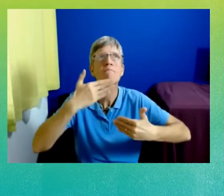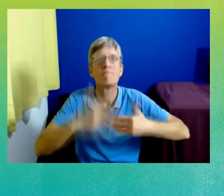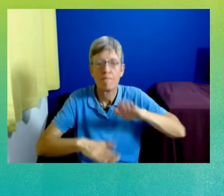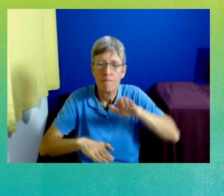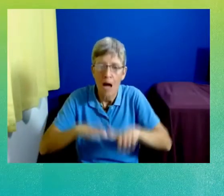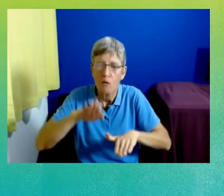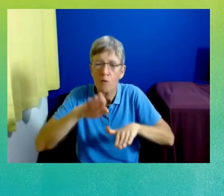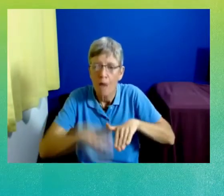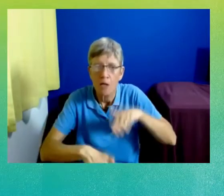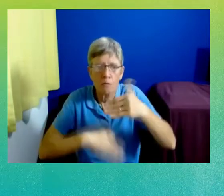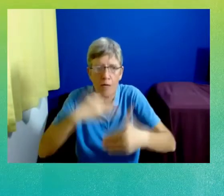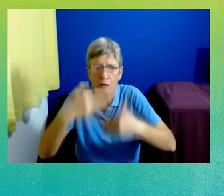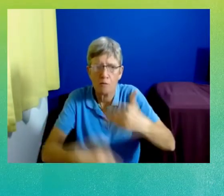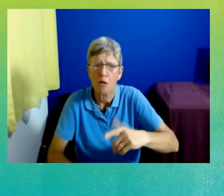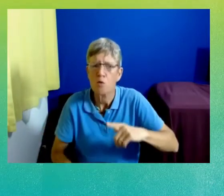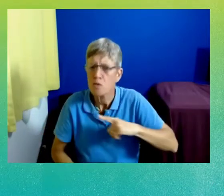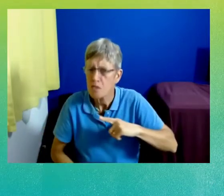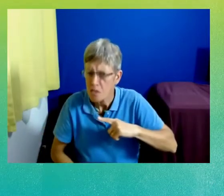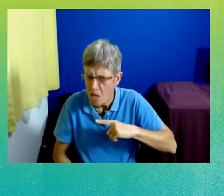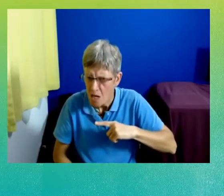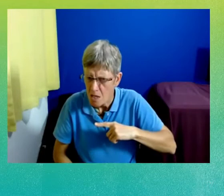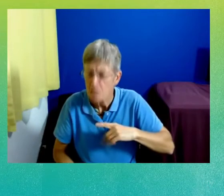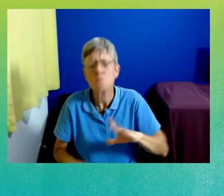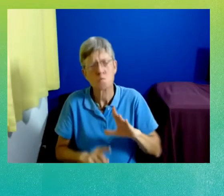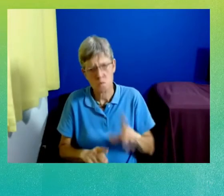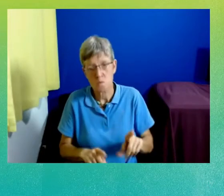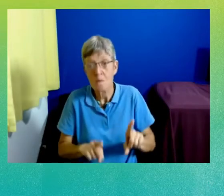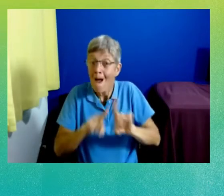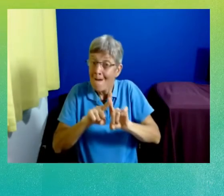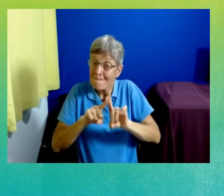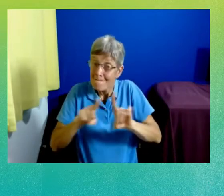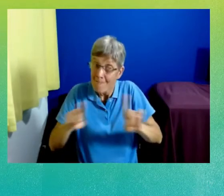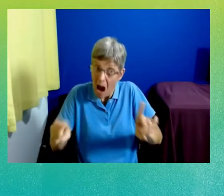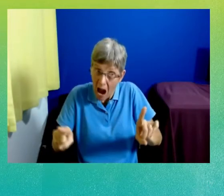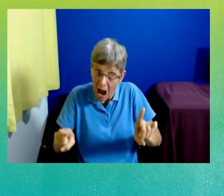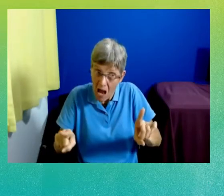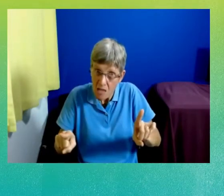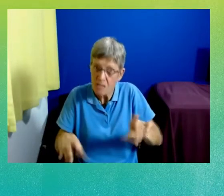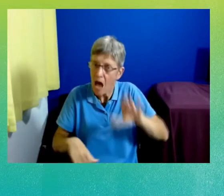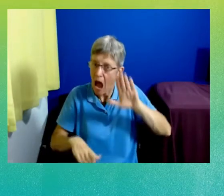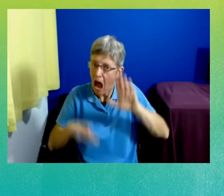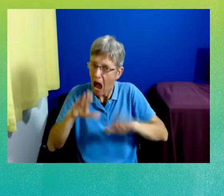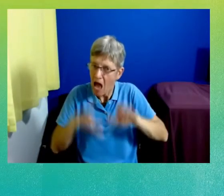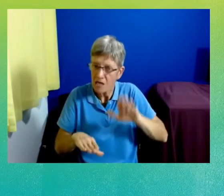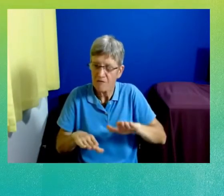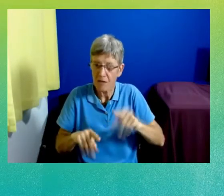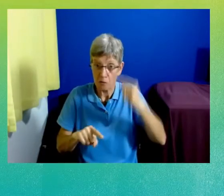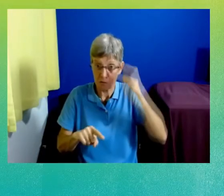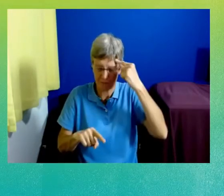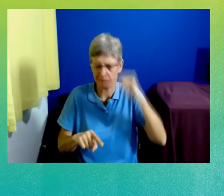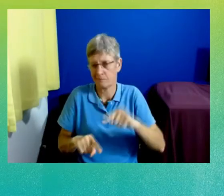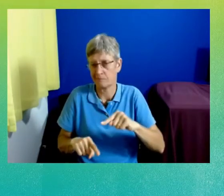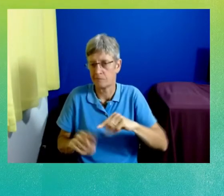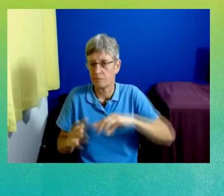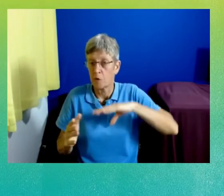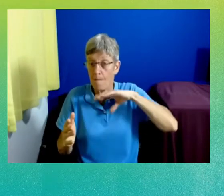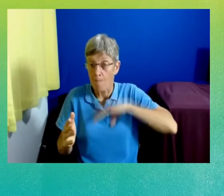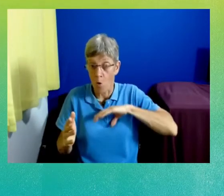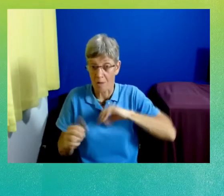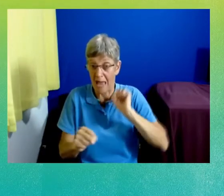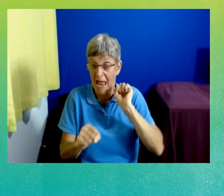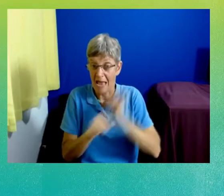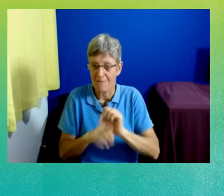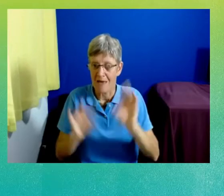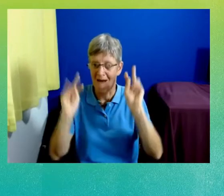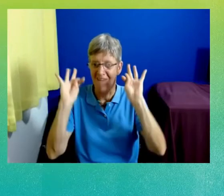Aí você começa a imaginar, né, ali todo o desenvolvimento, né, que o enredo traz dentro